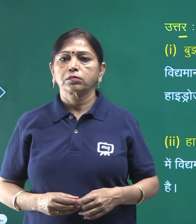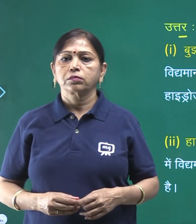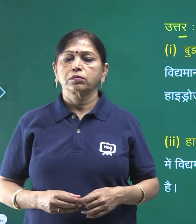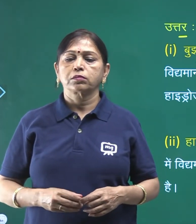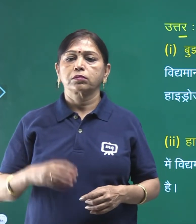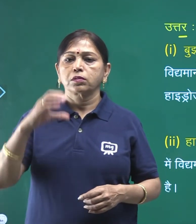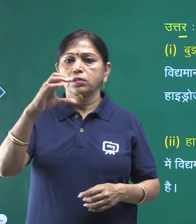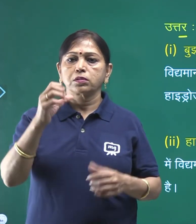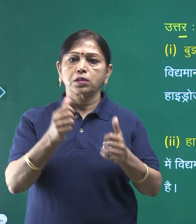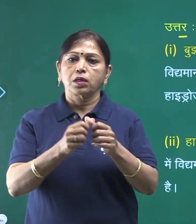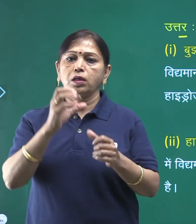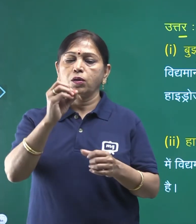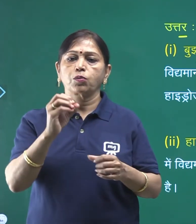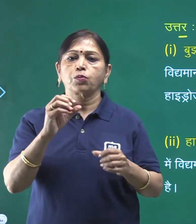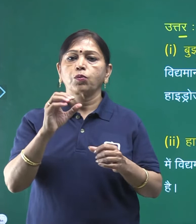CaOH होल ट्वाइस